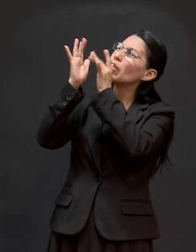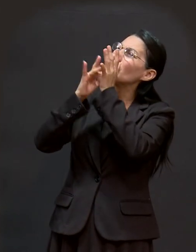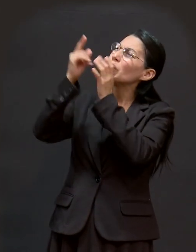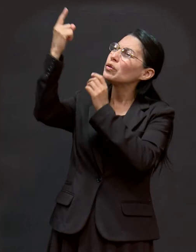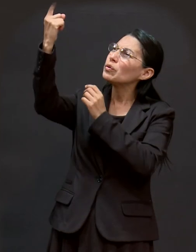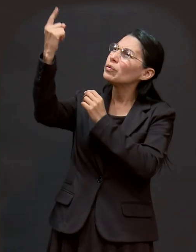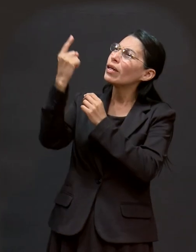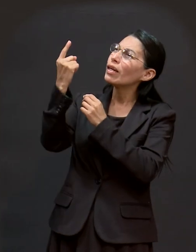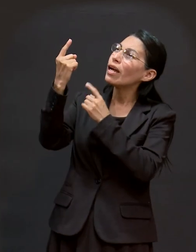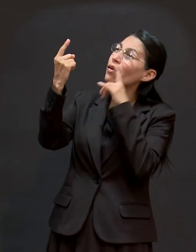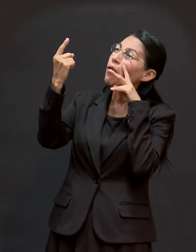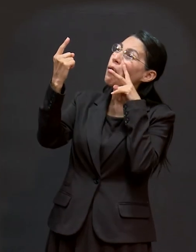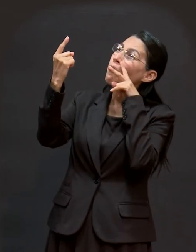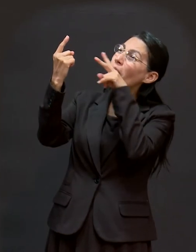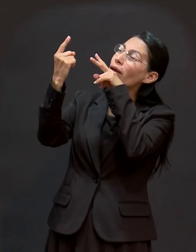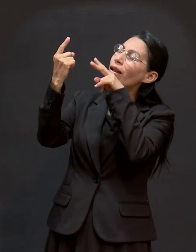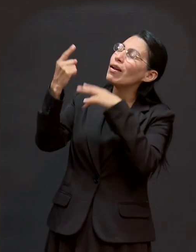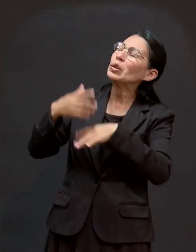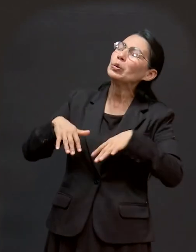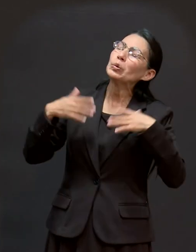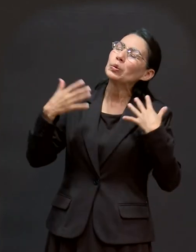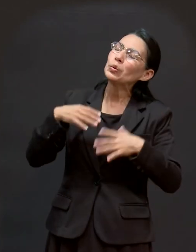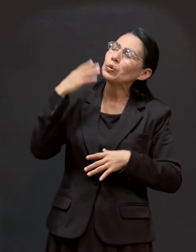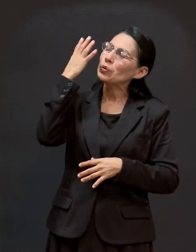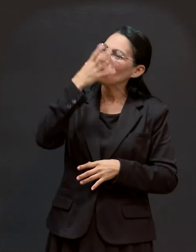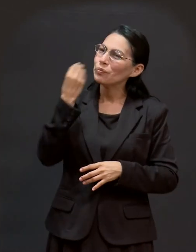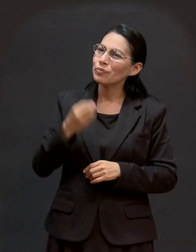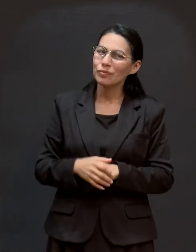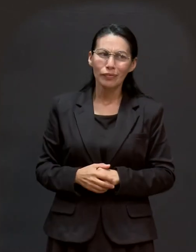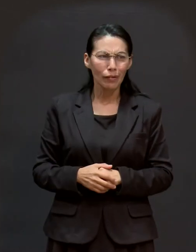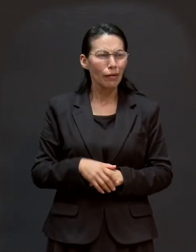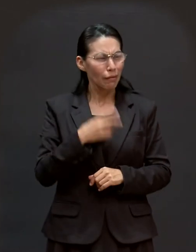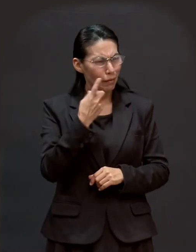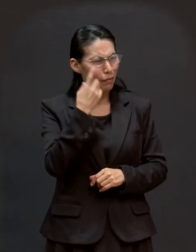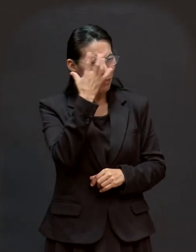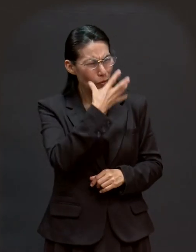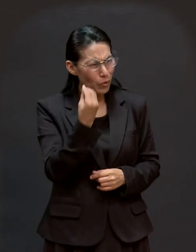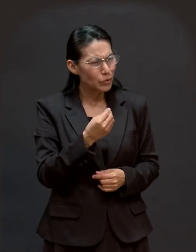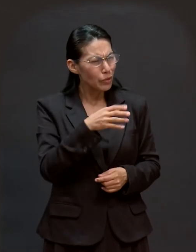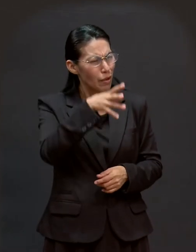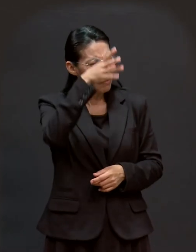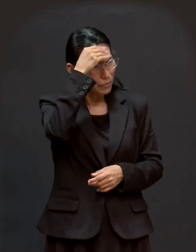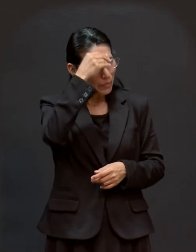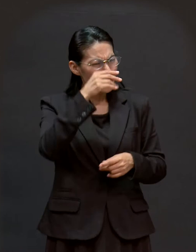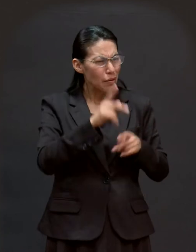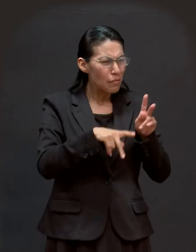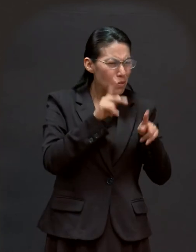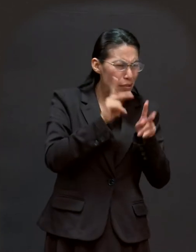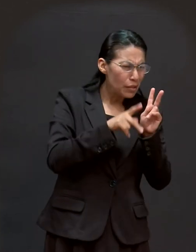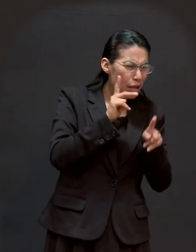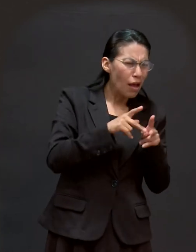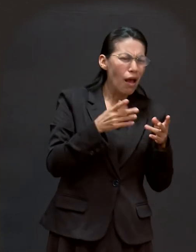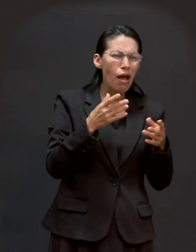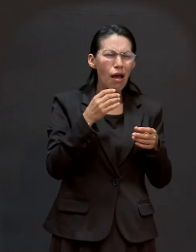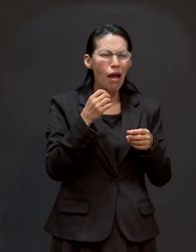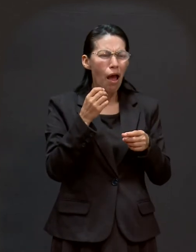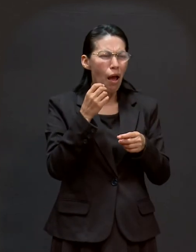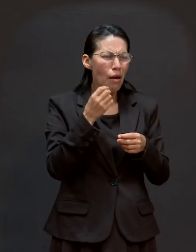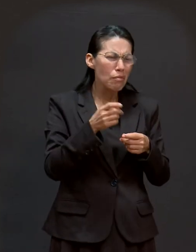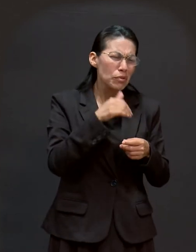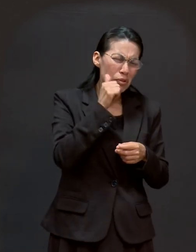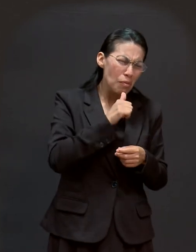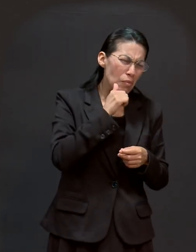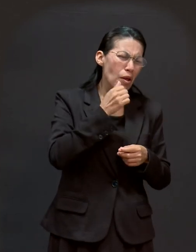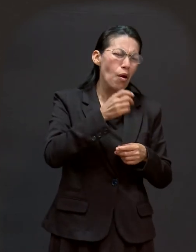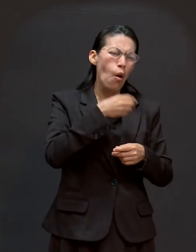de la vista qué hermoso qué hermoso aprendemos a orar en la práctica viendo y experimentando